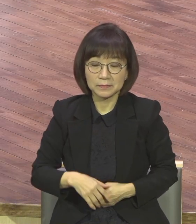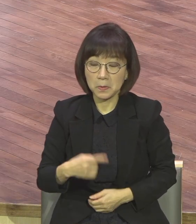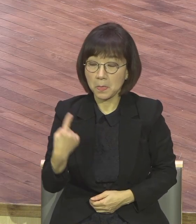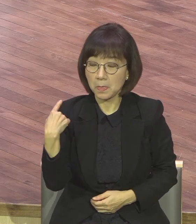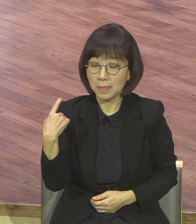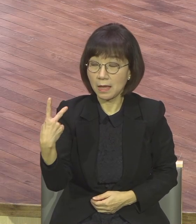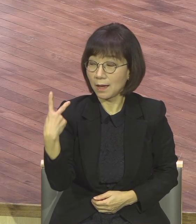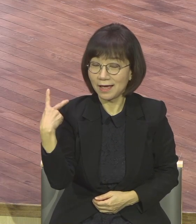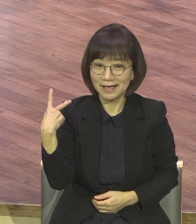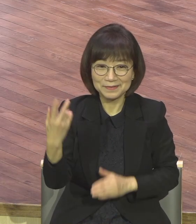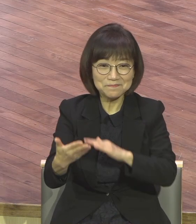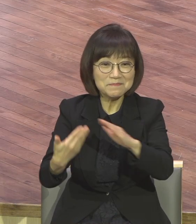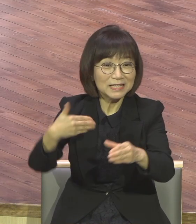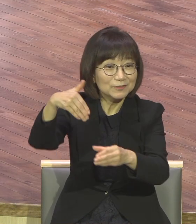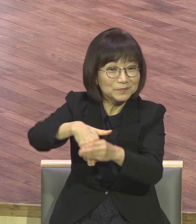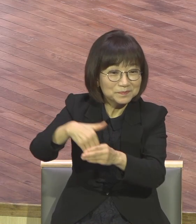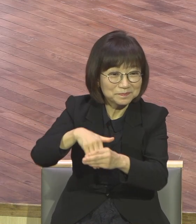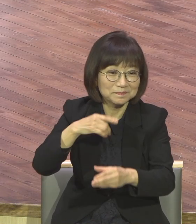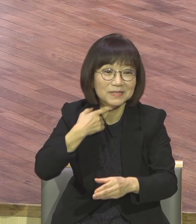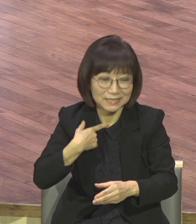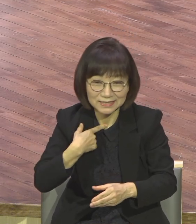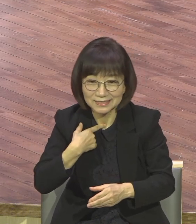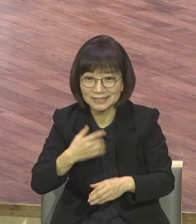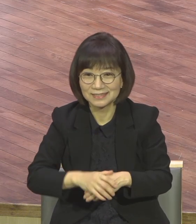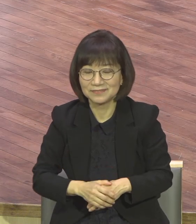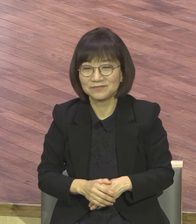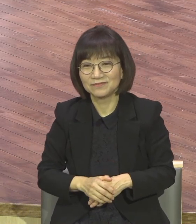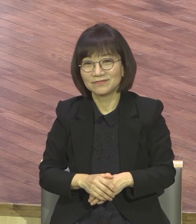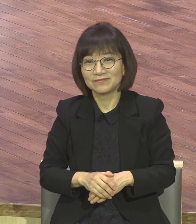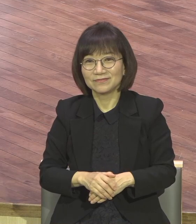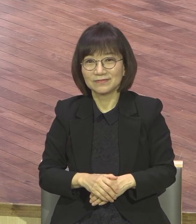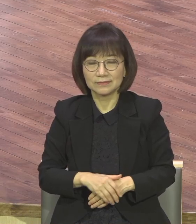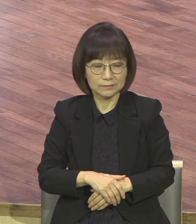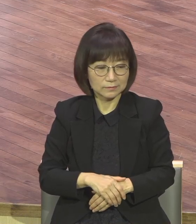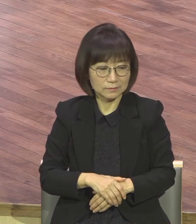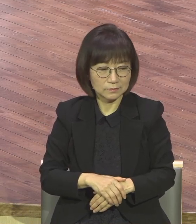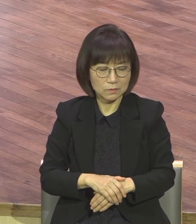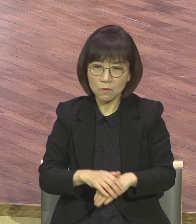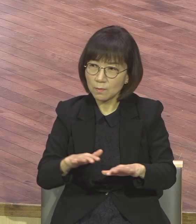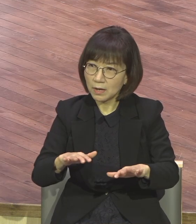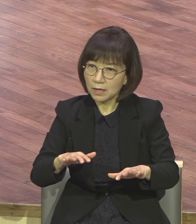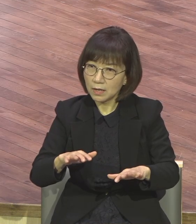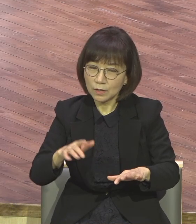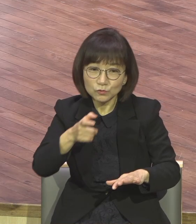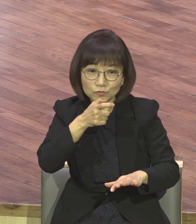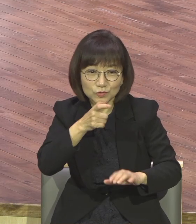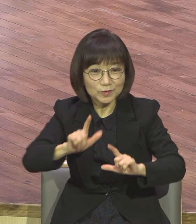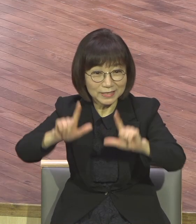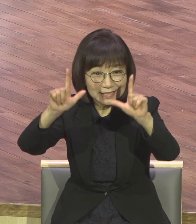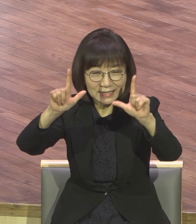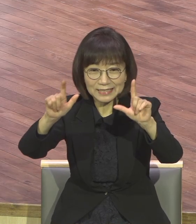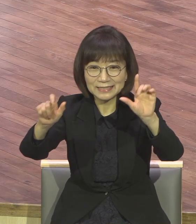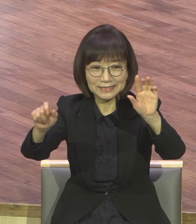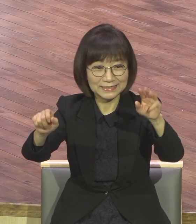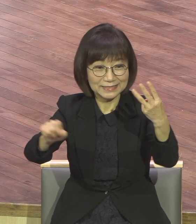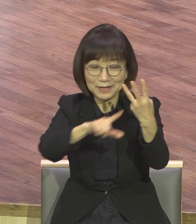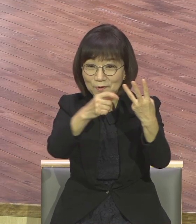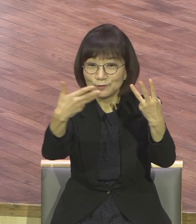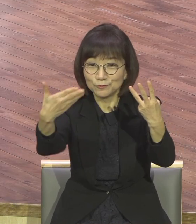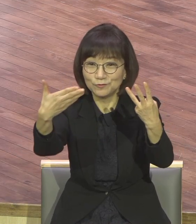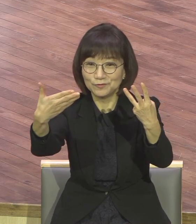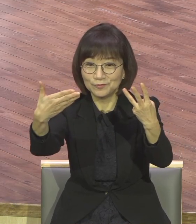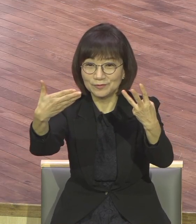이미 사전투표가 그렇게 진행되었습니다. 이번 주 수요일 이제 3월